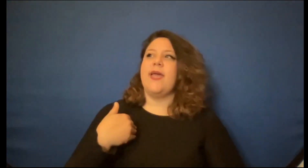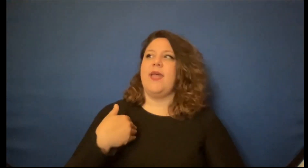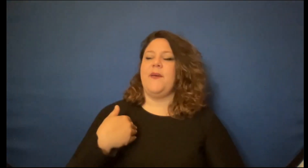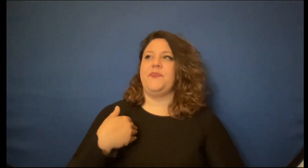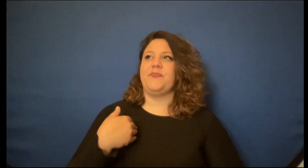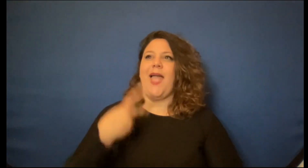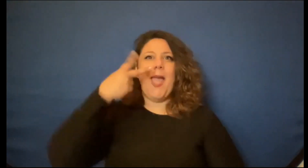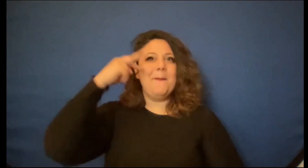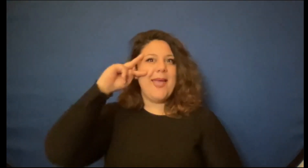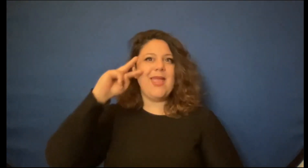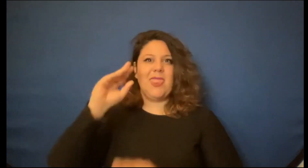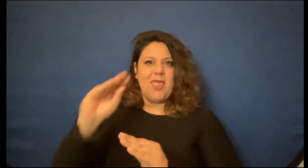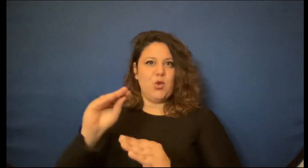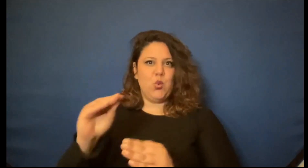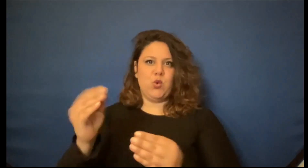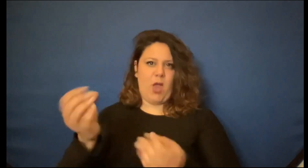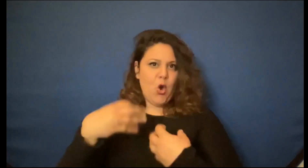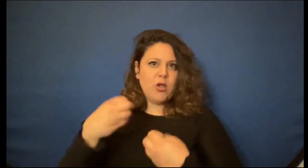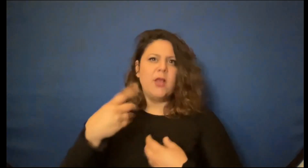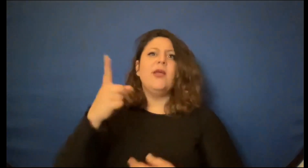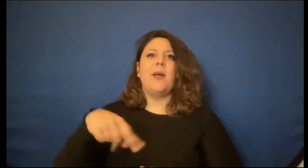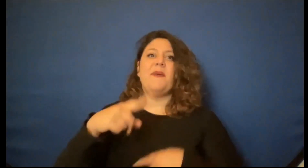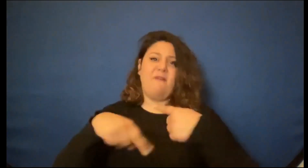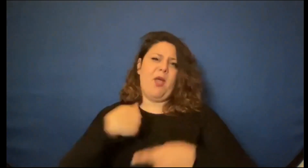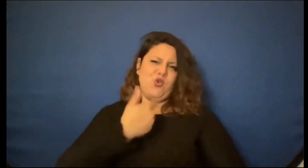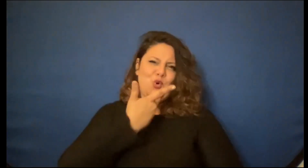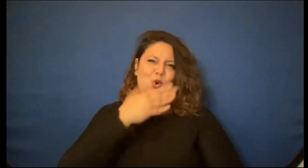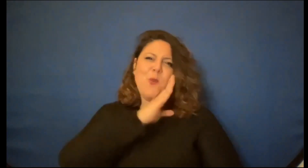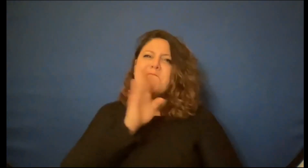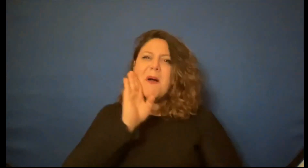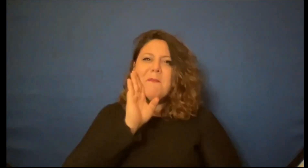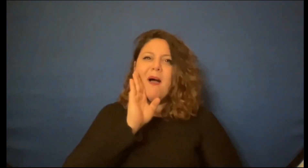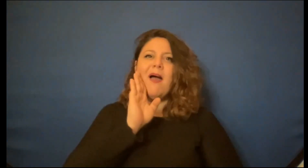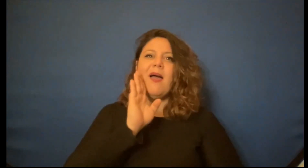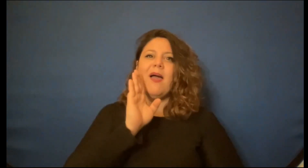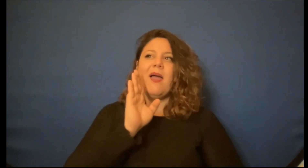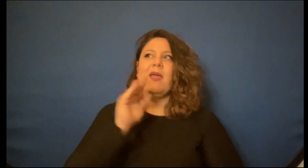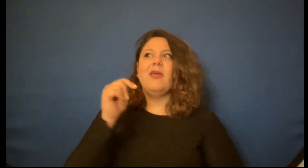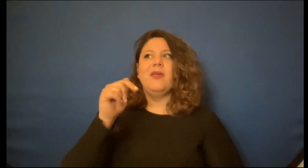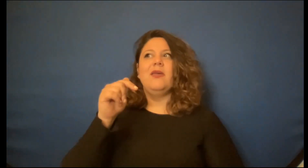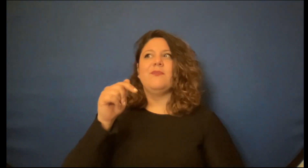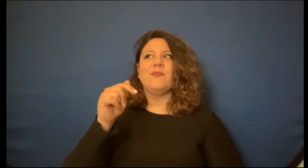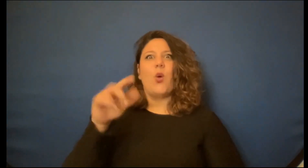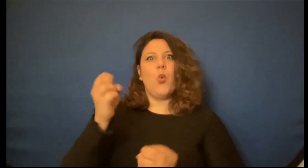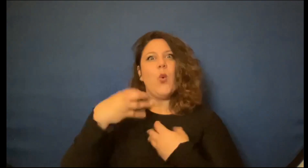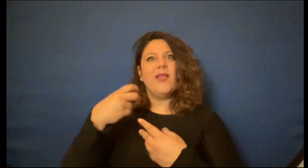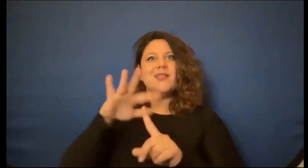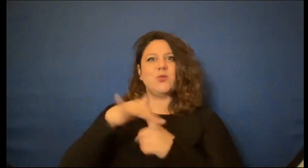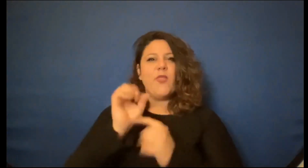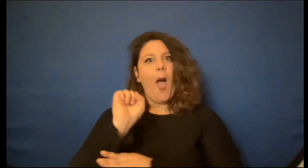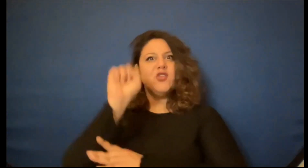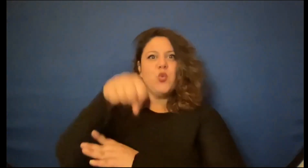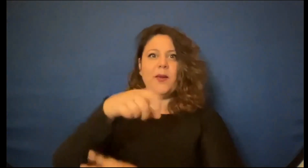con tu familia, entiendo, por después de haber conocido a tu madre, has podido y estás superando esto, ¿no? Sí, gracias a